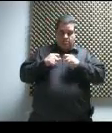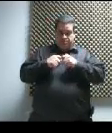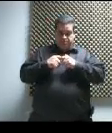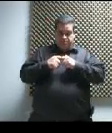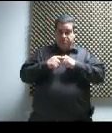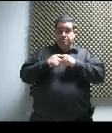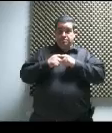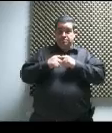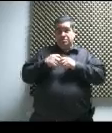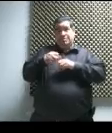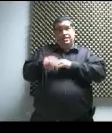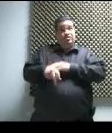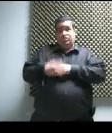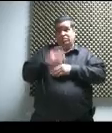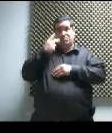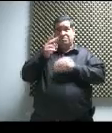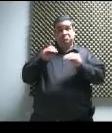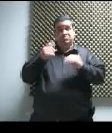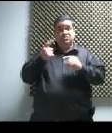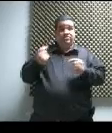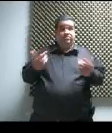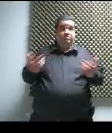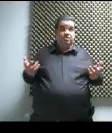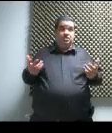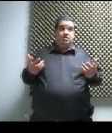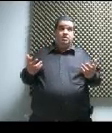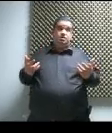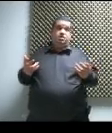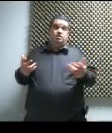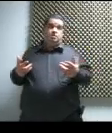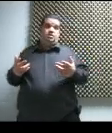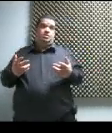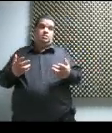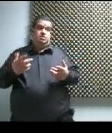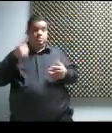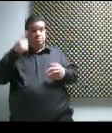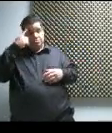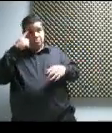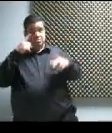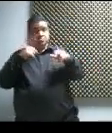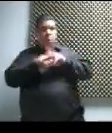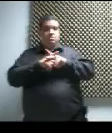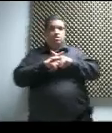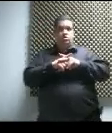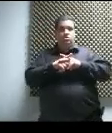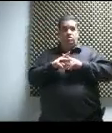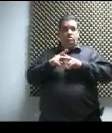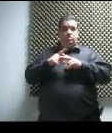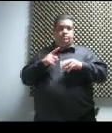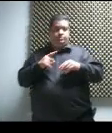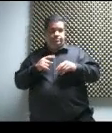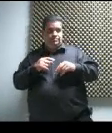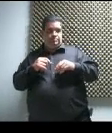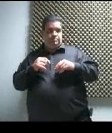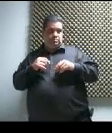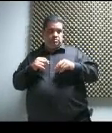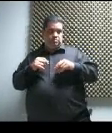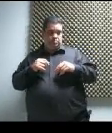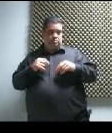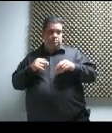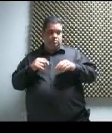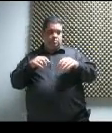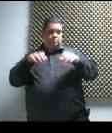de noche, tú ni siquiera vas a ver más de un dedo de frente, o sea... Además, se me ocurre que si tú te paras debajo de un marco de una puerta,